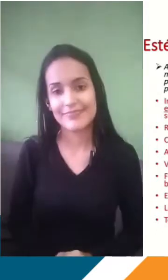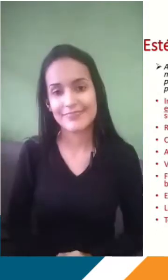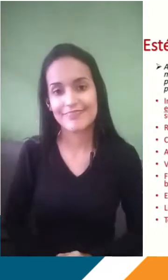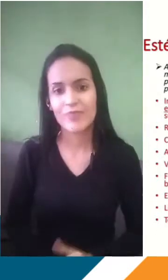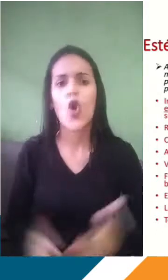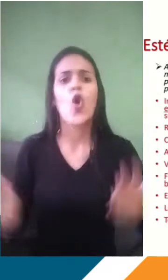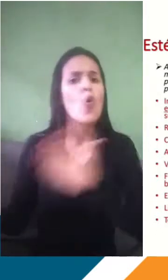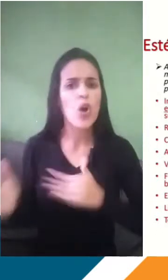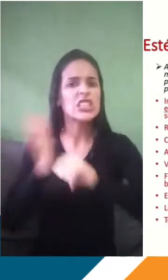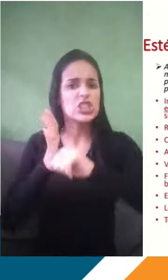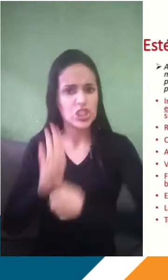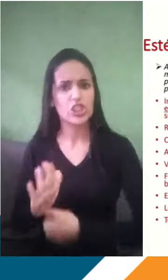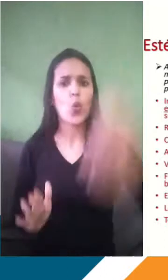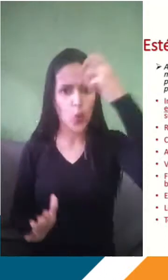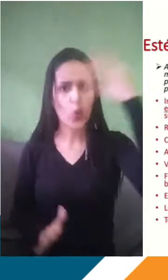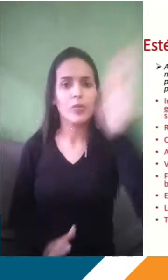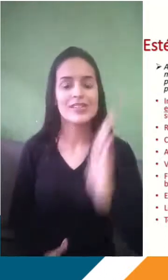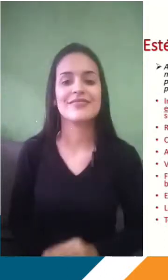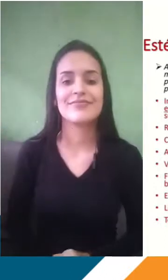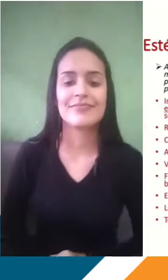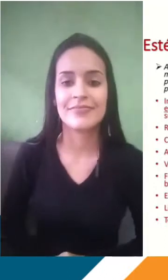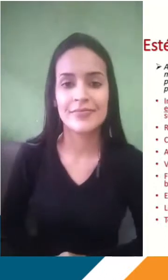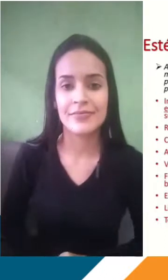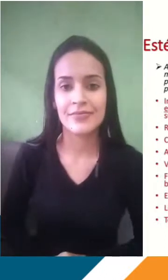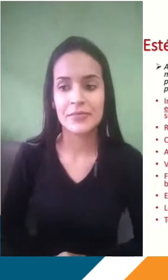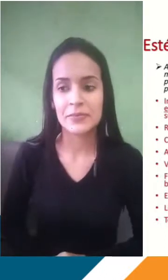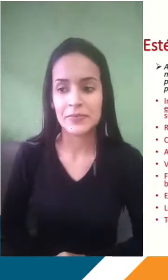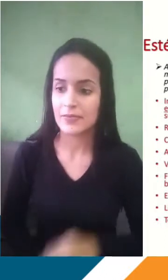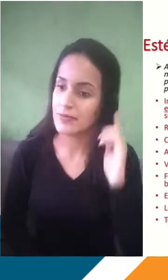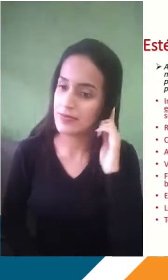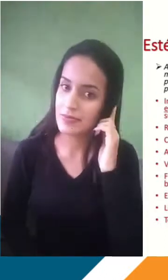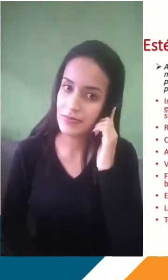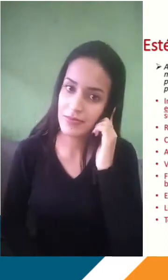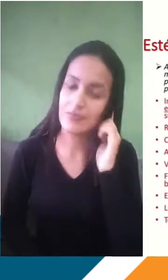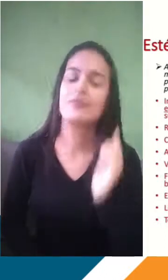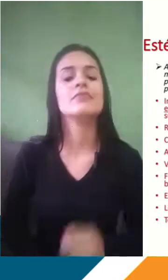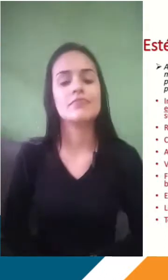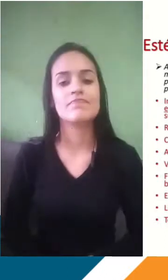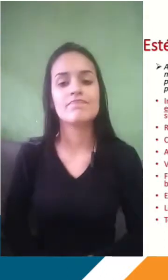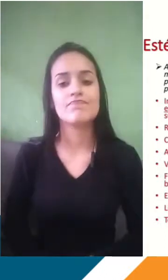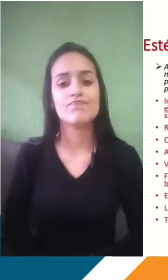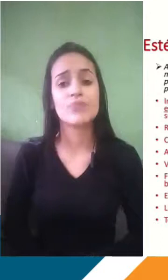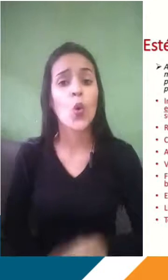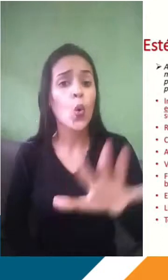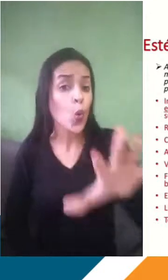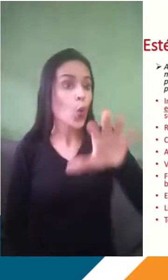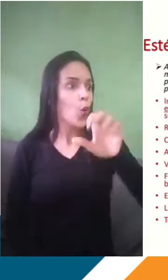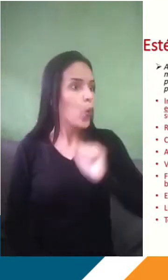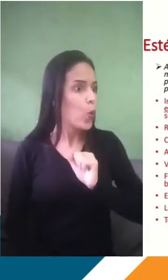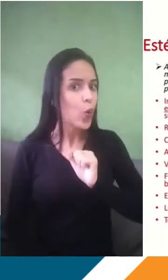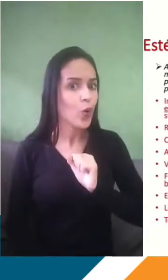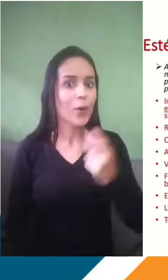de influências externas aos elementos brasileiros, as experimentações estéticas, a